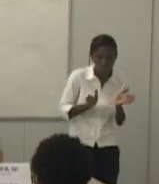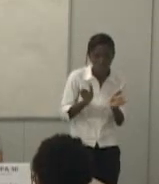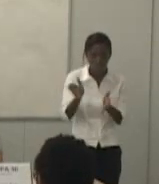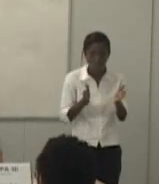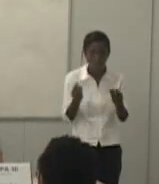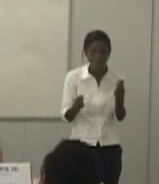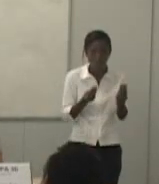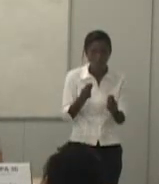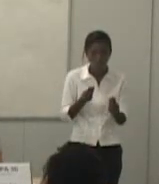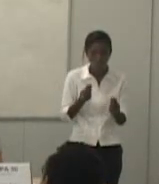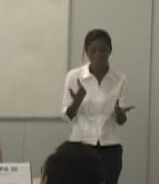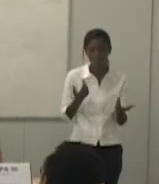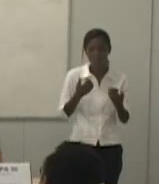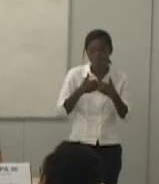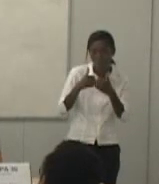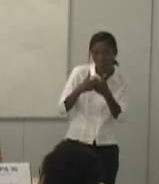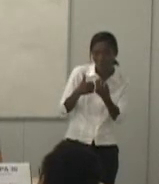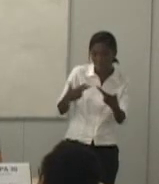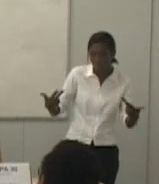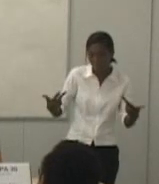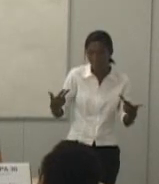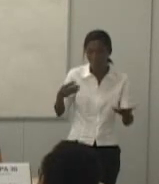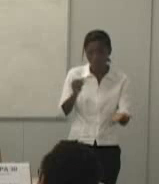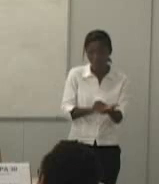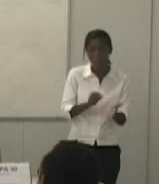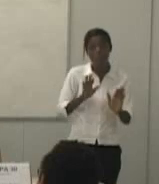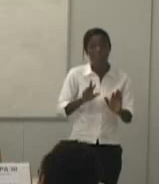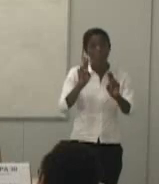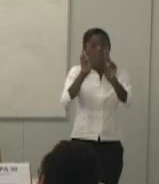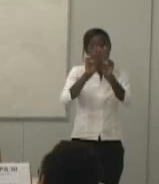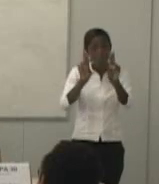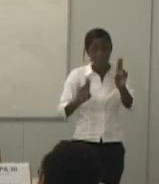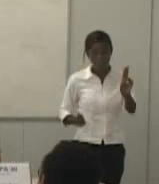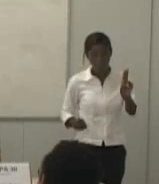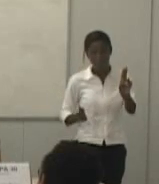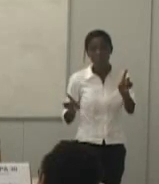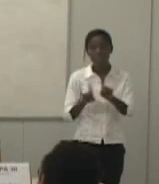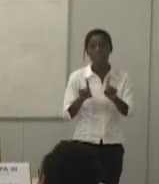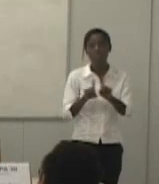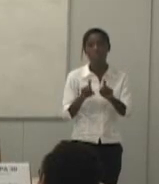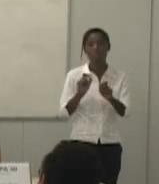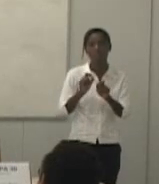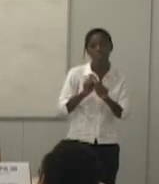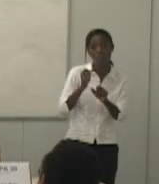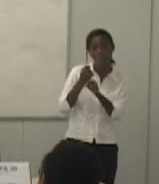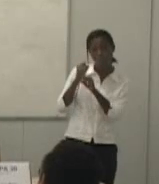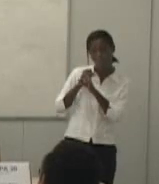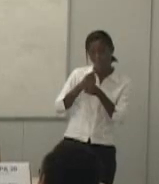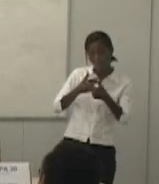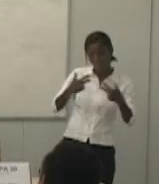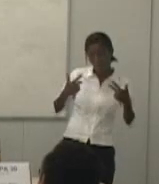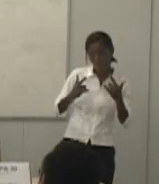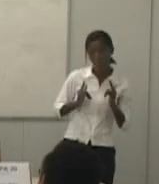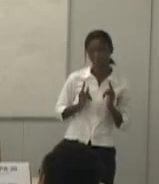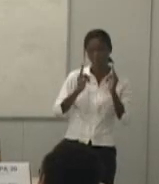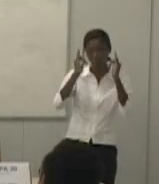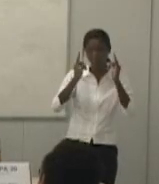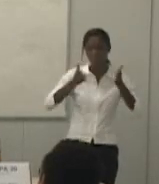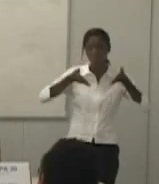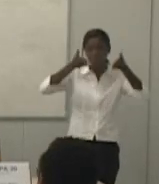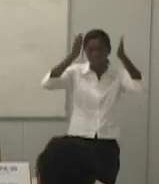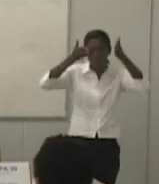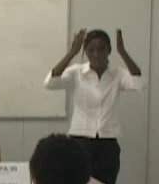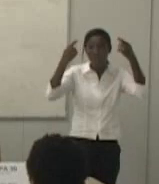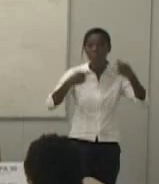aí mas para o frj fazer qualquer coisa nesse prédio é preciso que o o termo de sessão